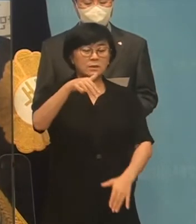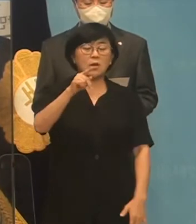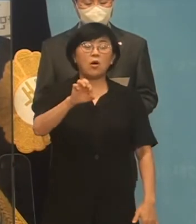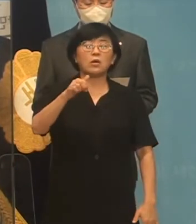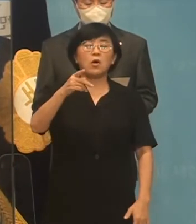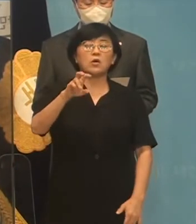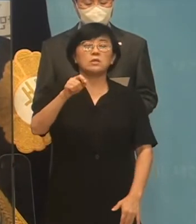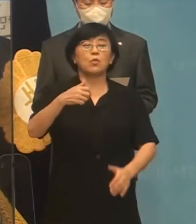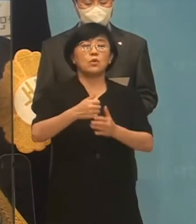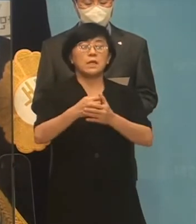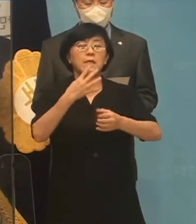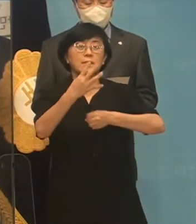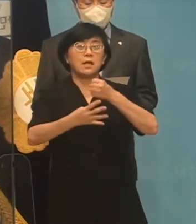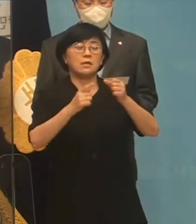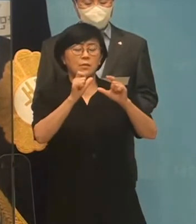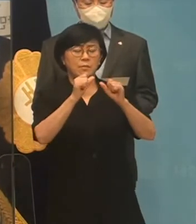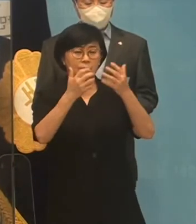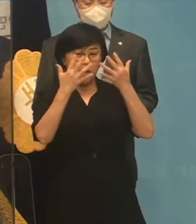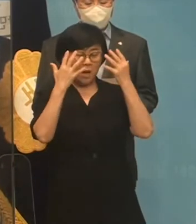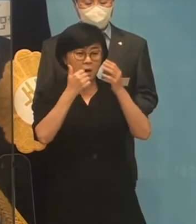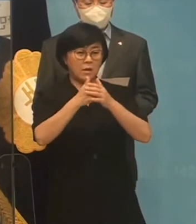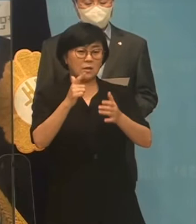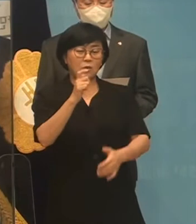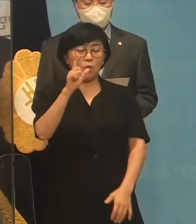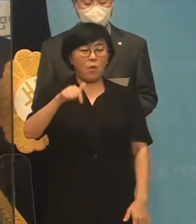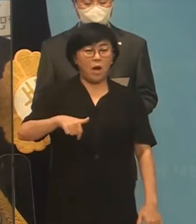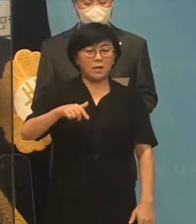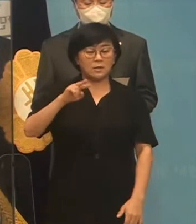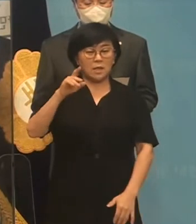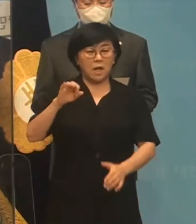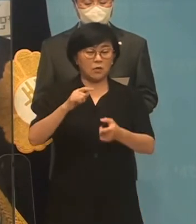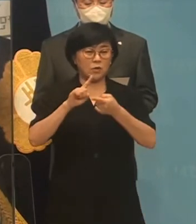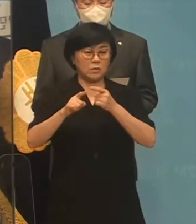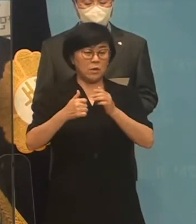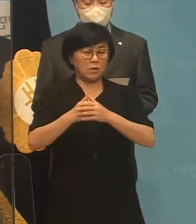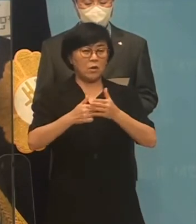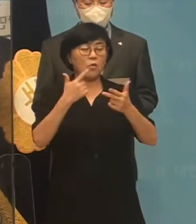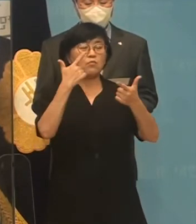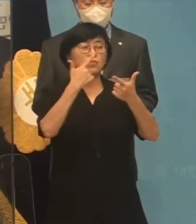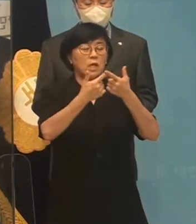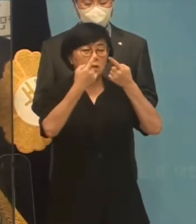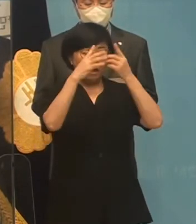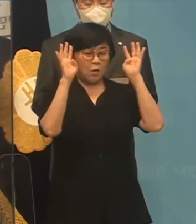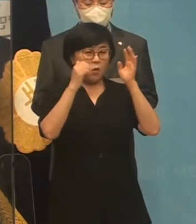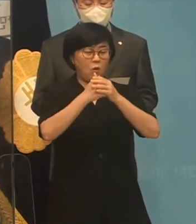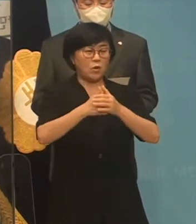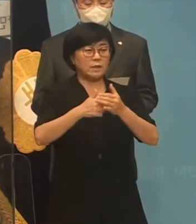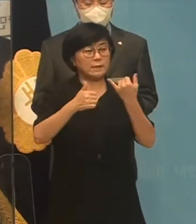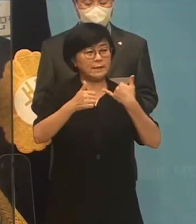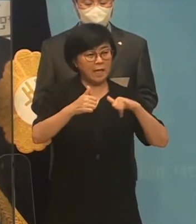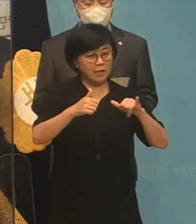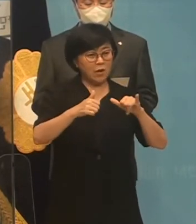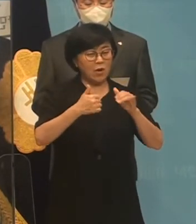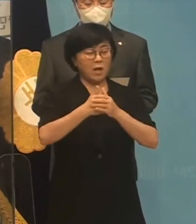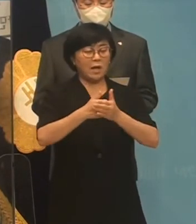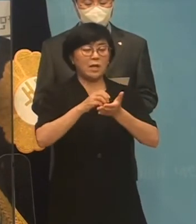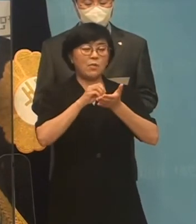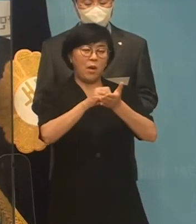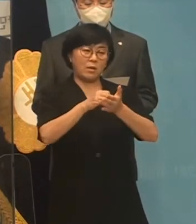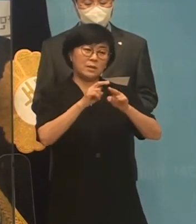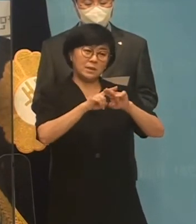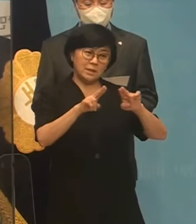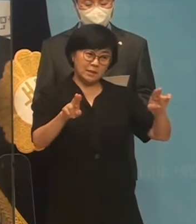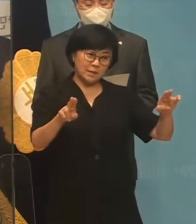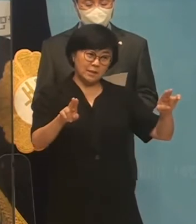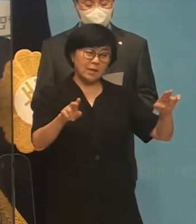교수는 4년여가 선고받고 곽상도 의원의 집요한 요구로 부산대는 조국 전 장관 자녀 입학을 취소하기로 결정한 사실을 잊지